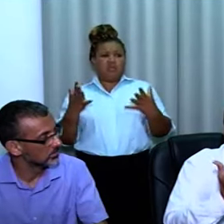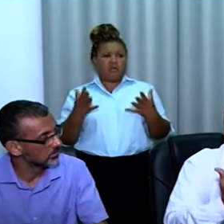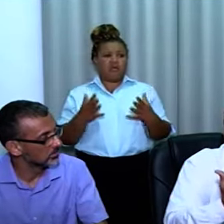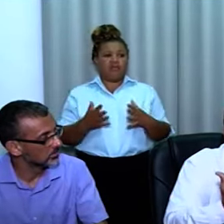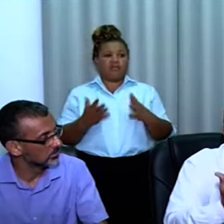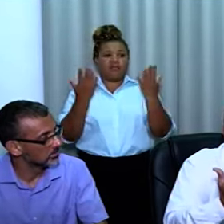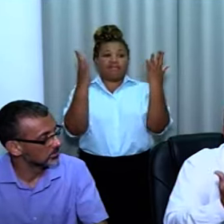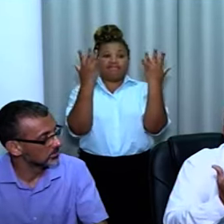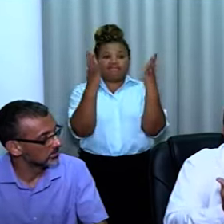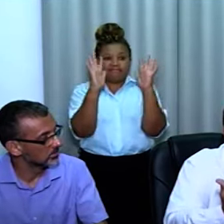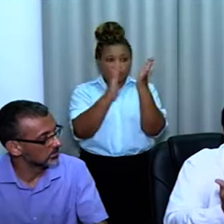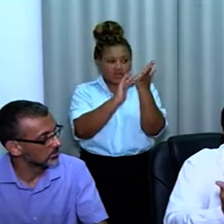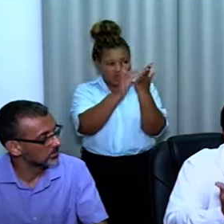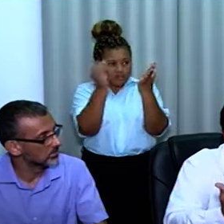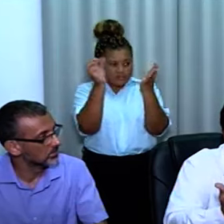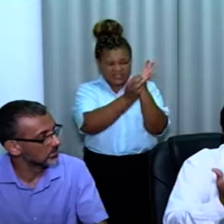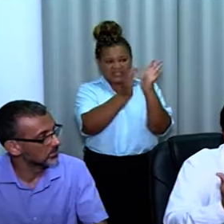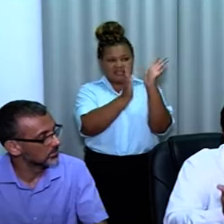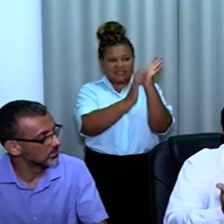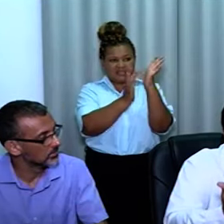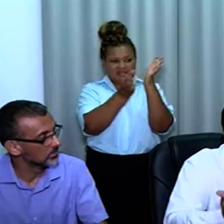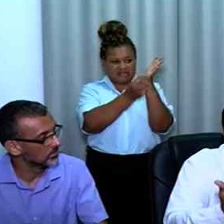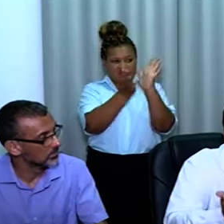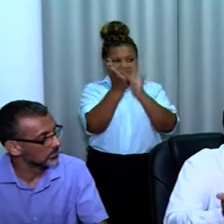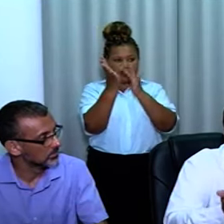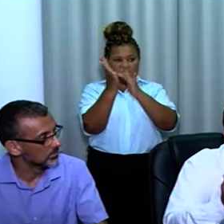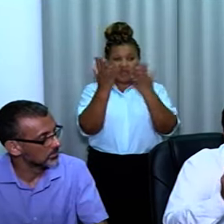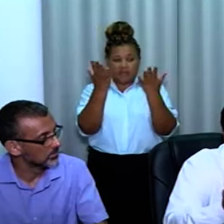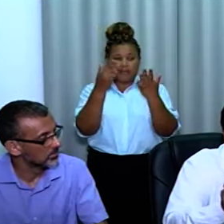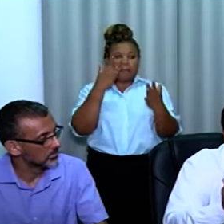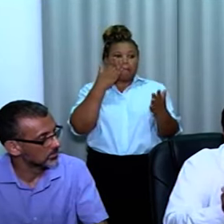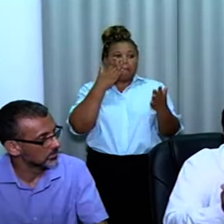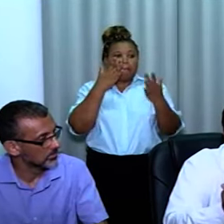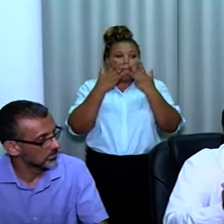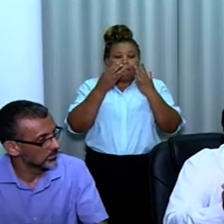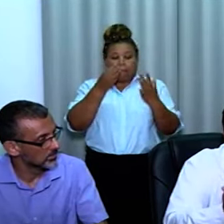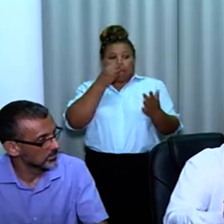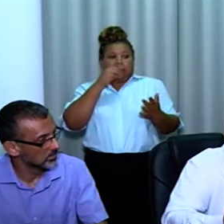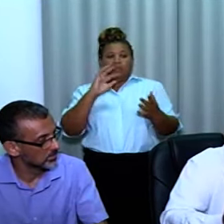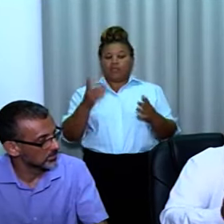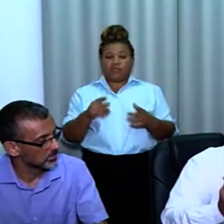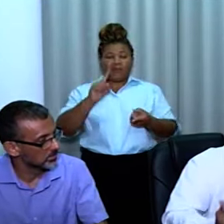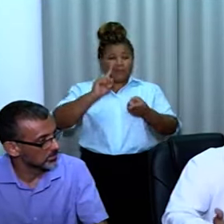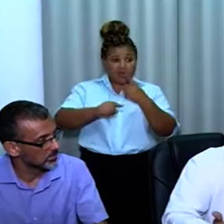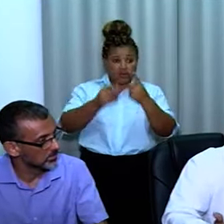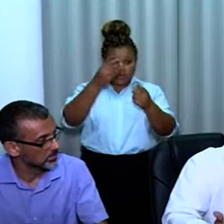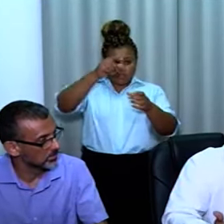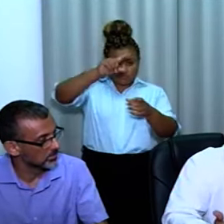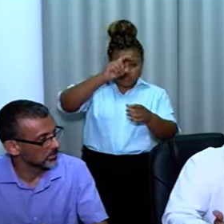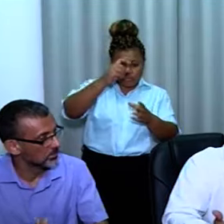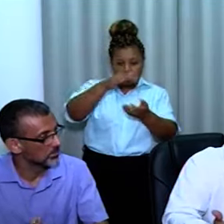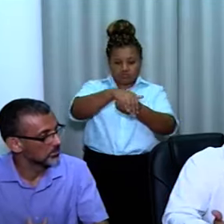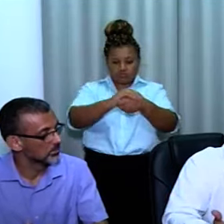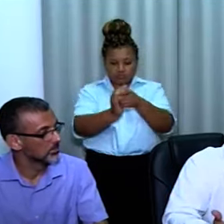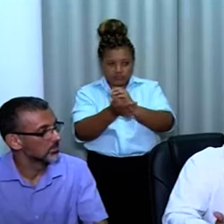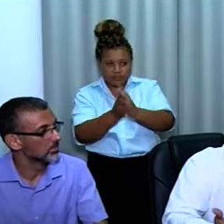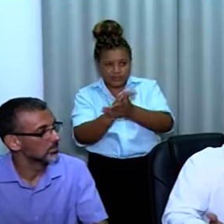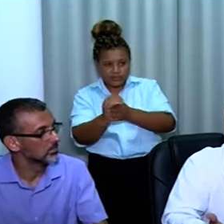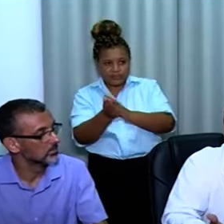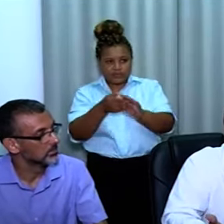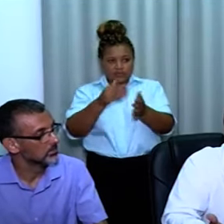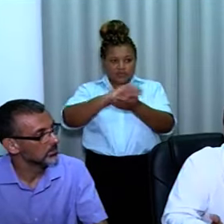il est important que si on nettoie la main, il lave la main bien souvent avec savon avec de l'eau. Si on n'a pas ça à votre disposition,